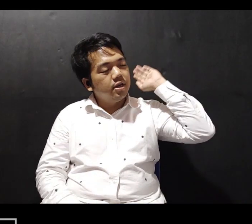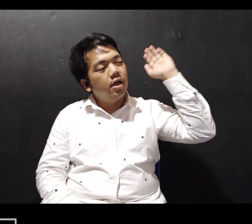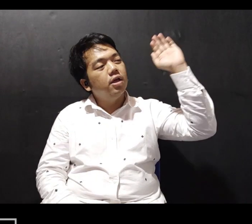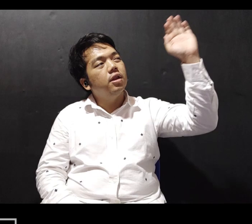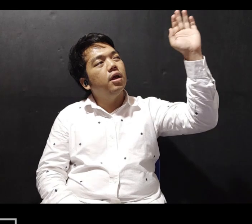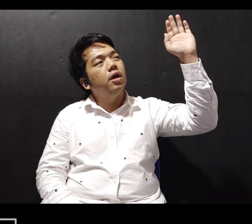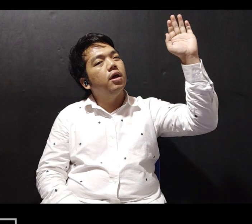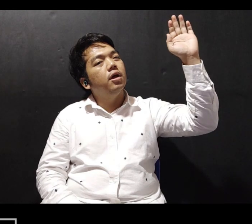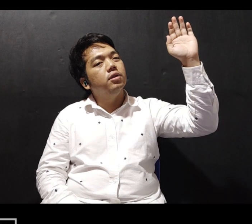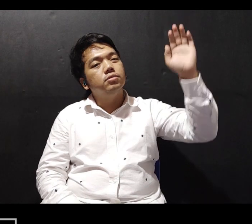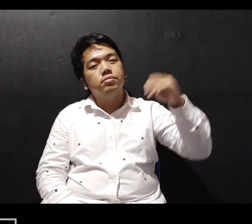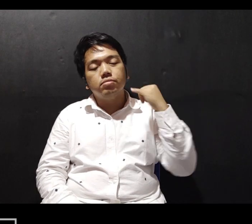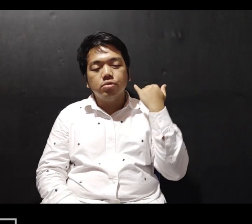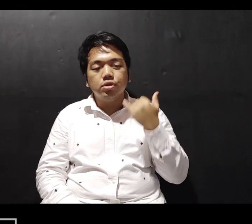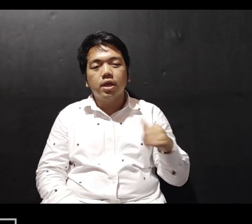that.